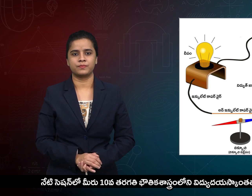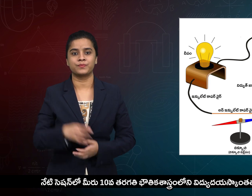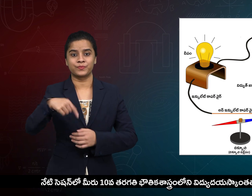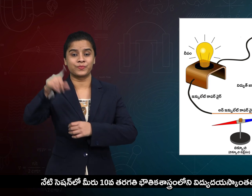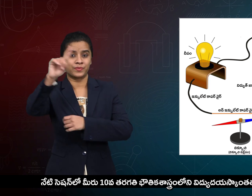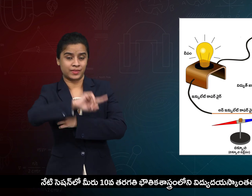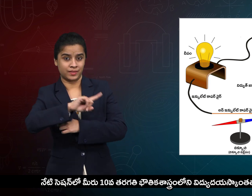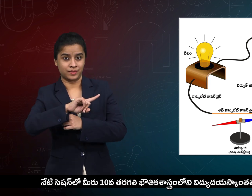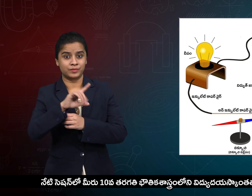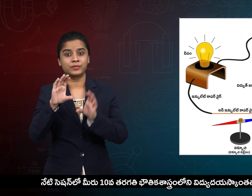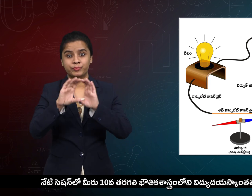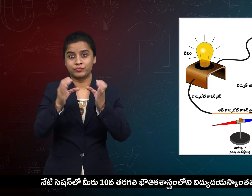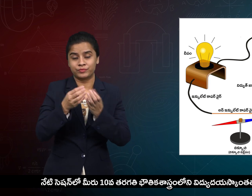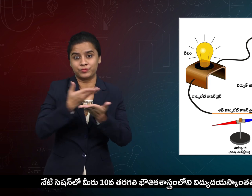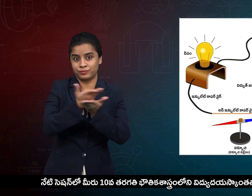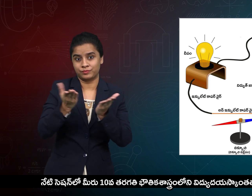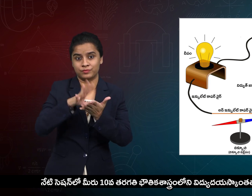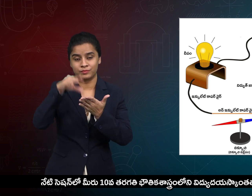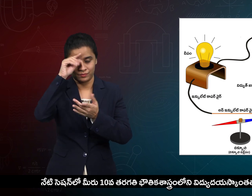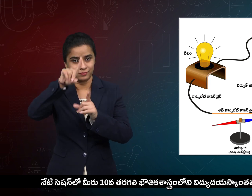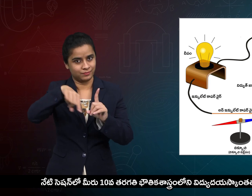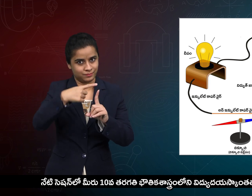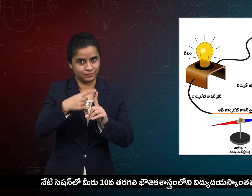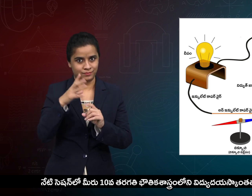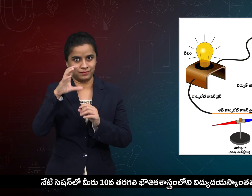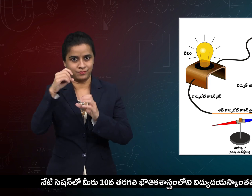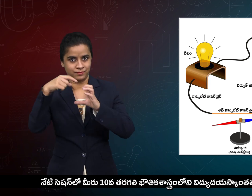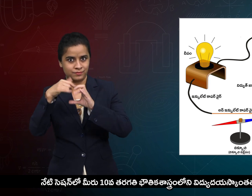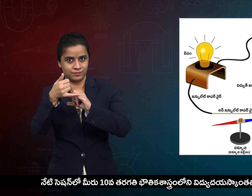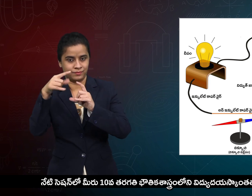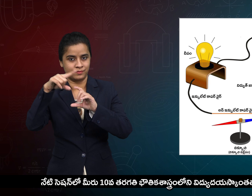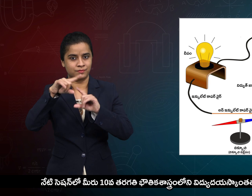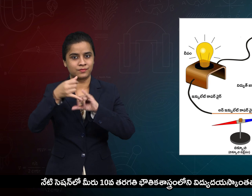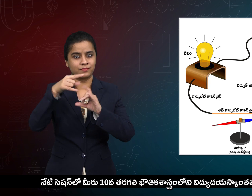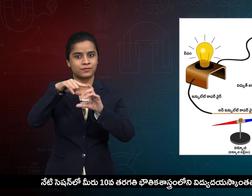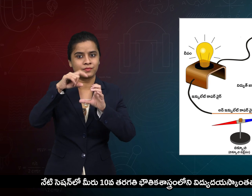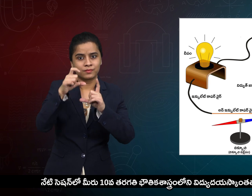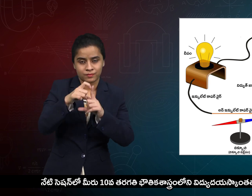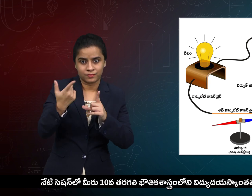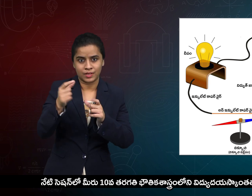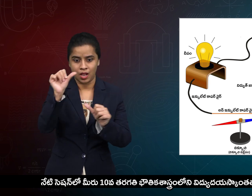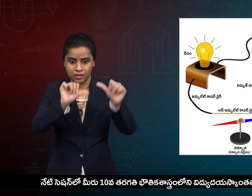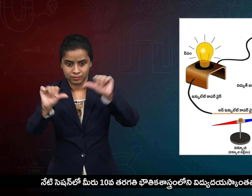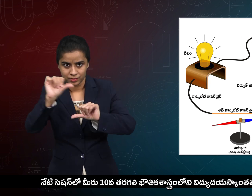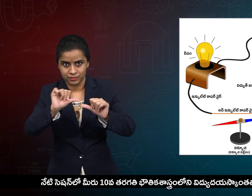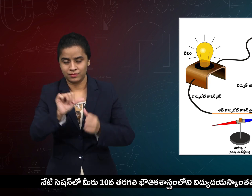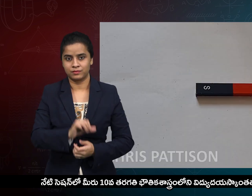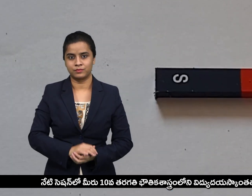నేటి సెషన్లో మీరు 10వ తరగతి భౌతిక శాస్త్రంలోని విద్యుదయస్కాంత తత్వం అనే పాఠం నుండి